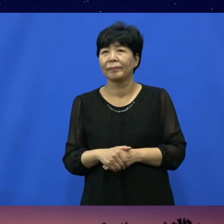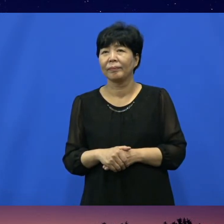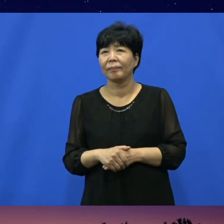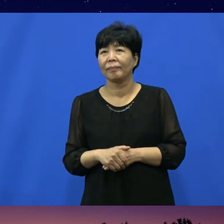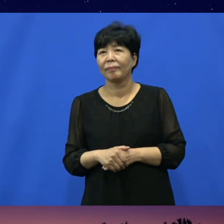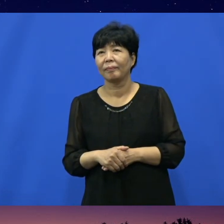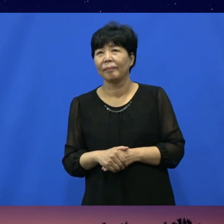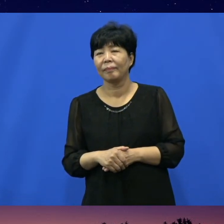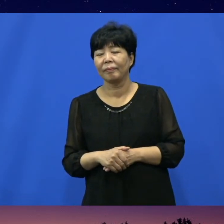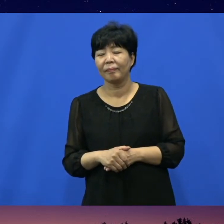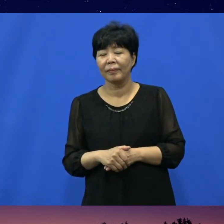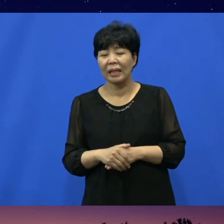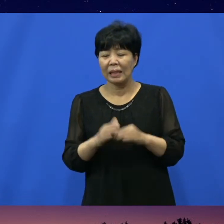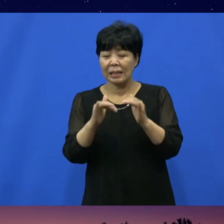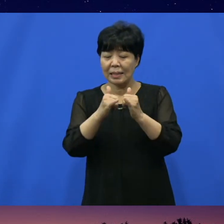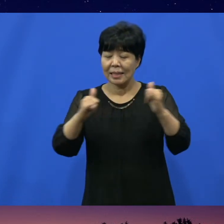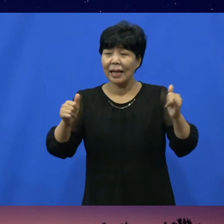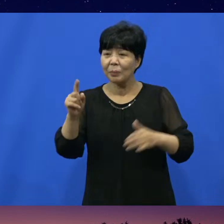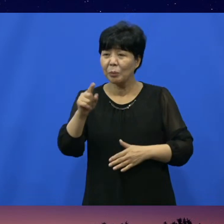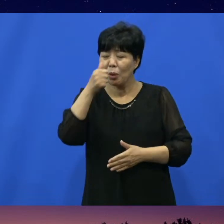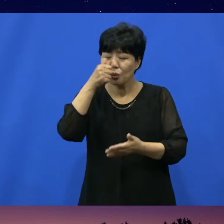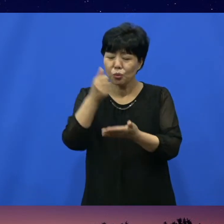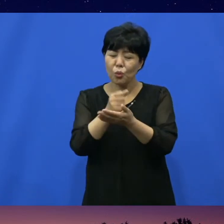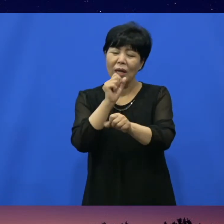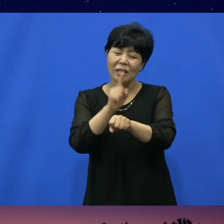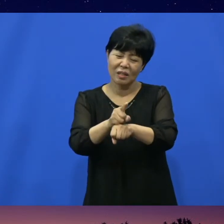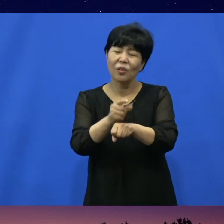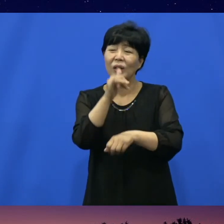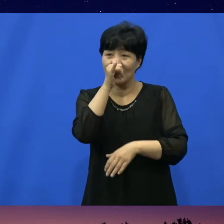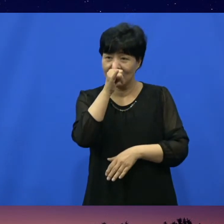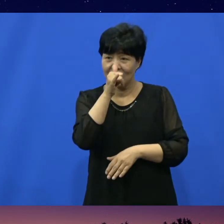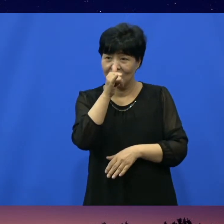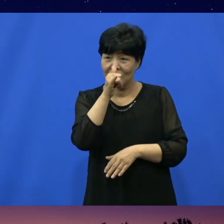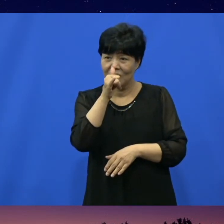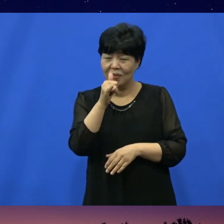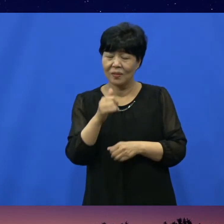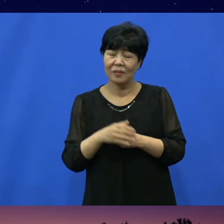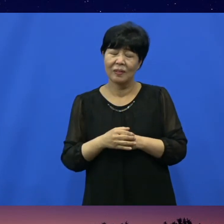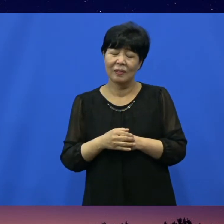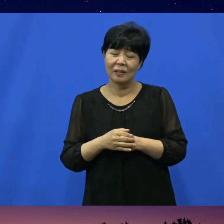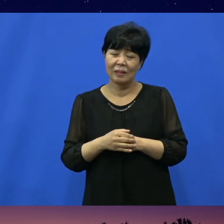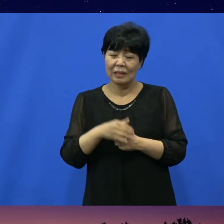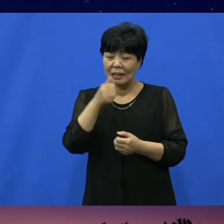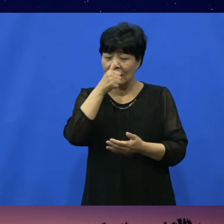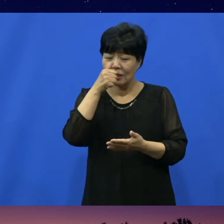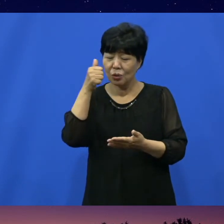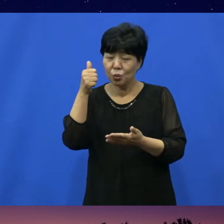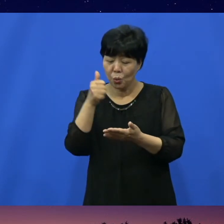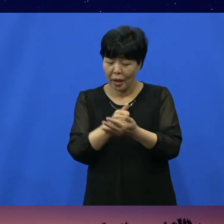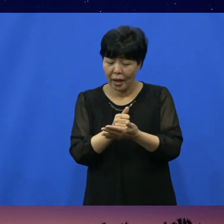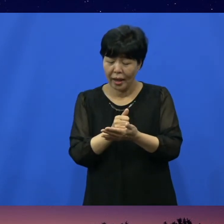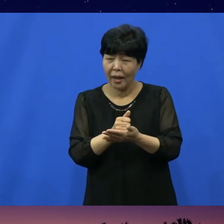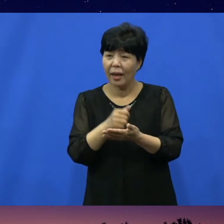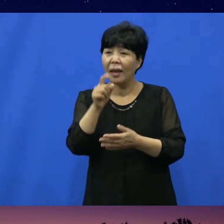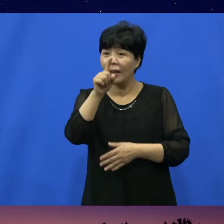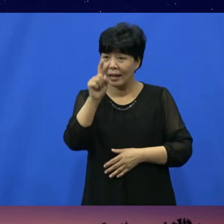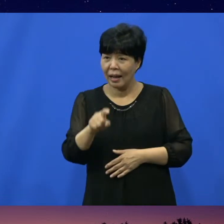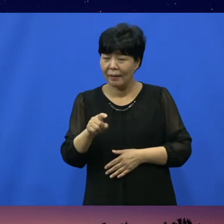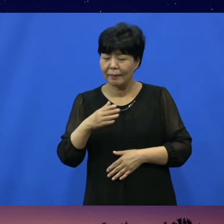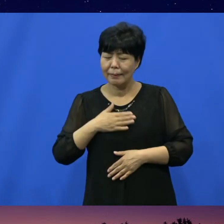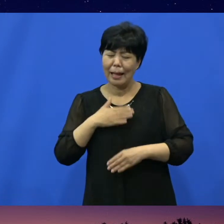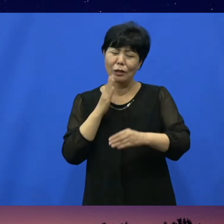여러분, 우리의 죄성을 가진 우리는 무엇을 해도 자기에게로 심하게 휘어지는 거예요. 죄가 뭔가 하면요, 자기 중심적으로 휘어지는